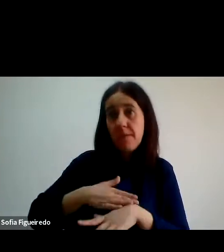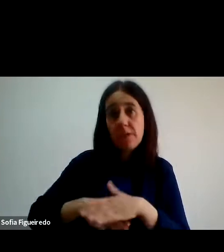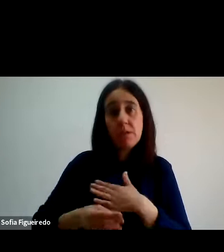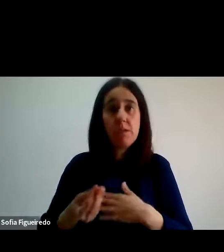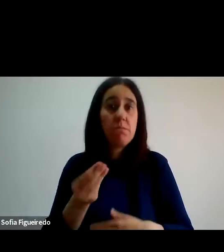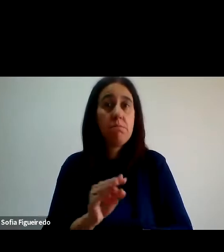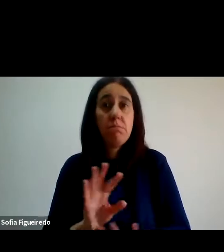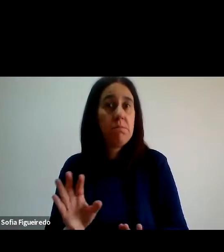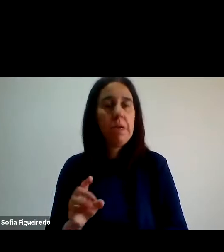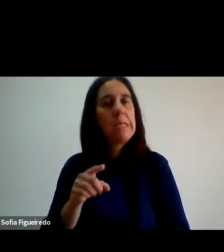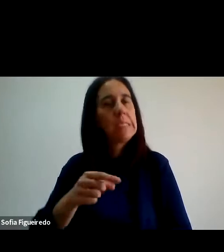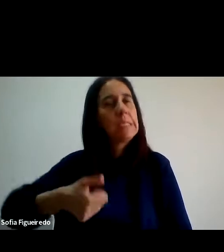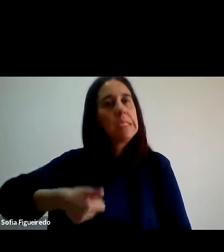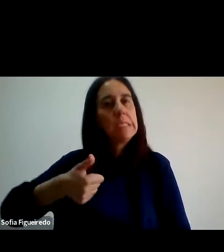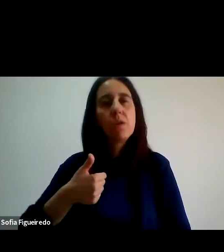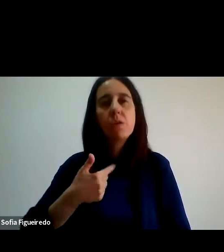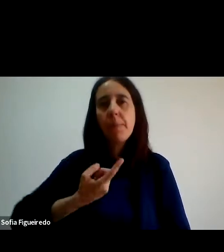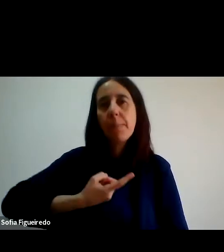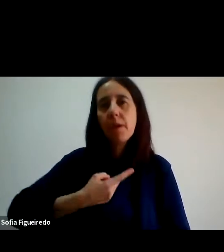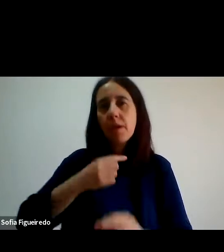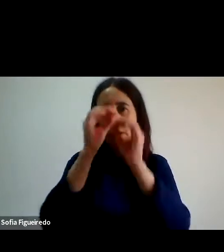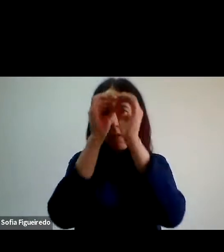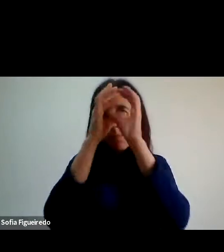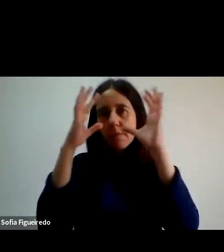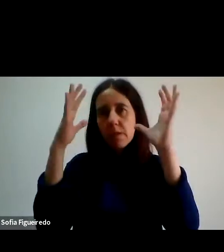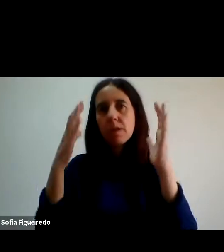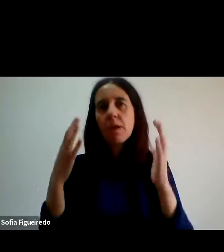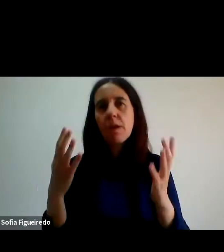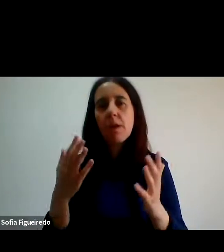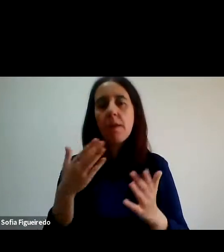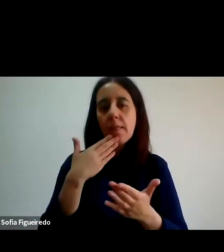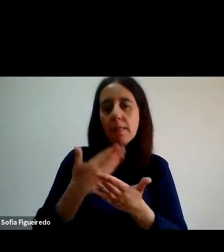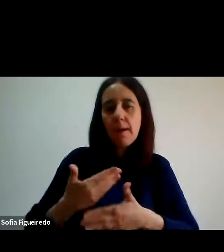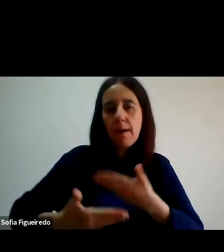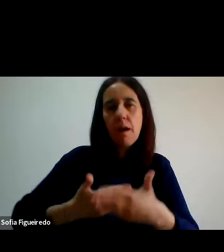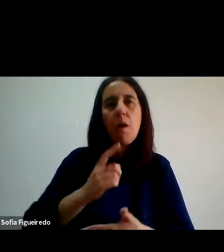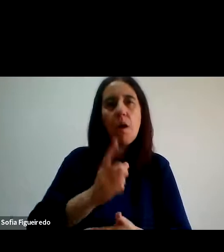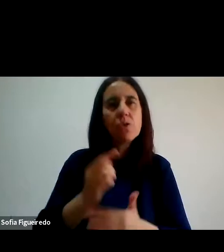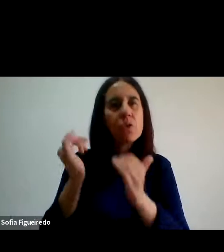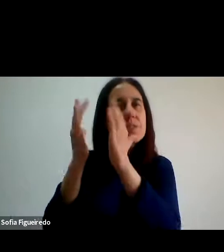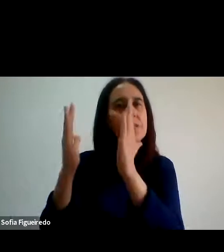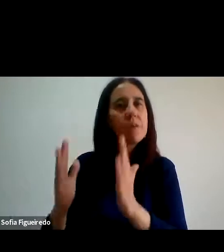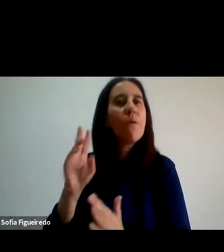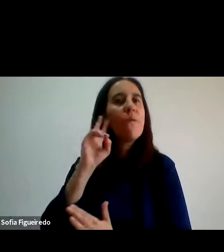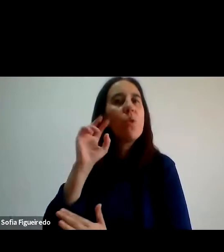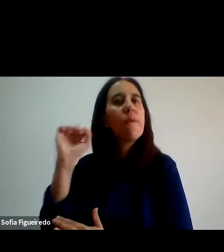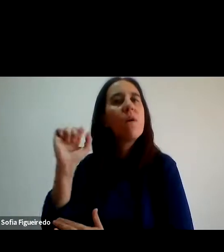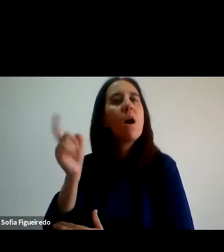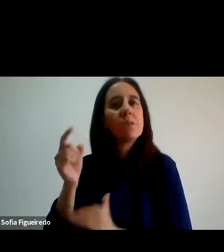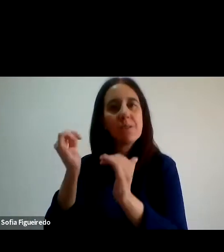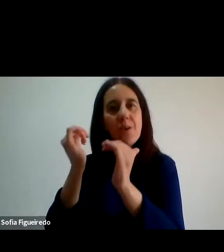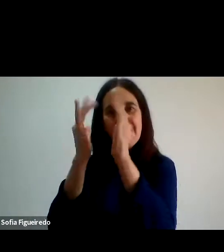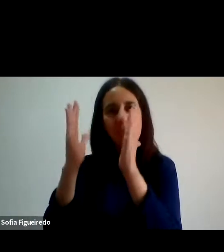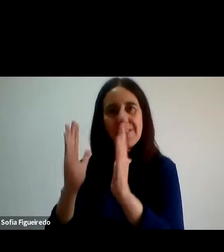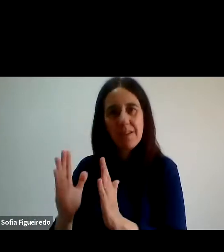Ora, esse é um ponto principal, nós temos que pensar o que é que nos move, o que é que move a organização, que valores movem aquela organização, quais é que